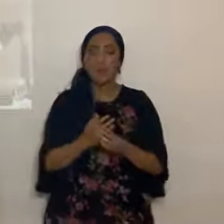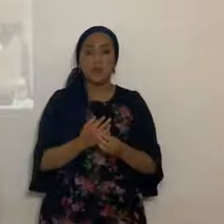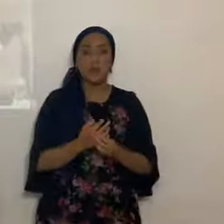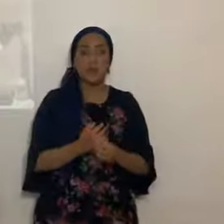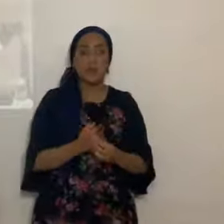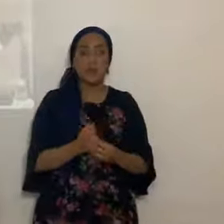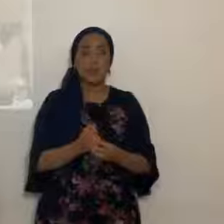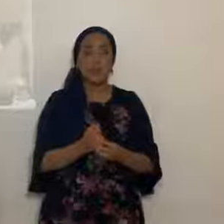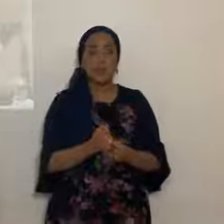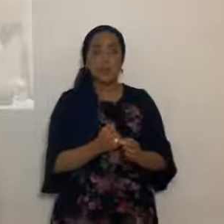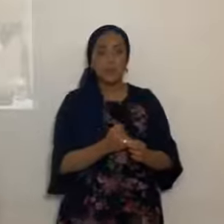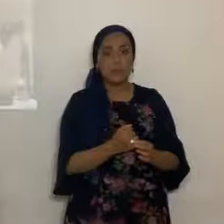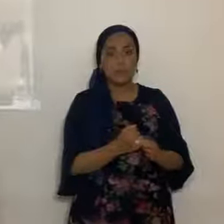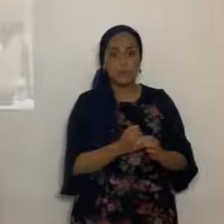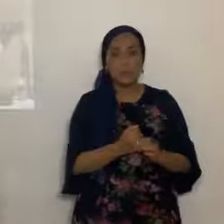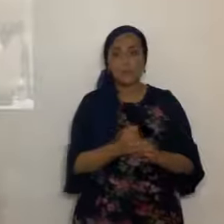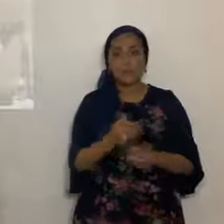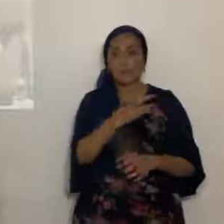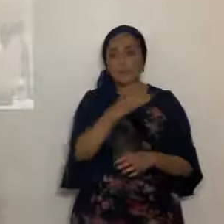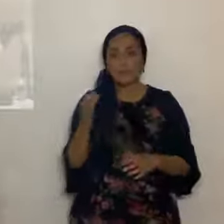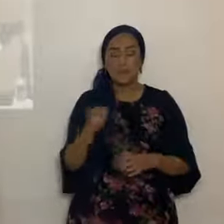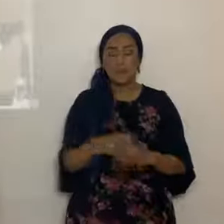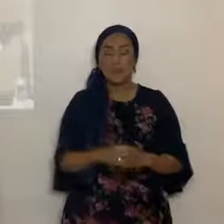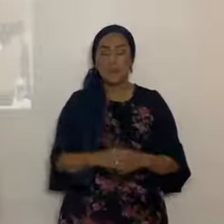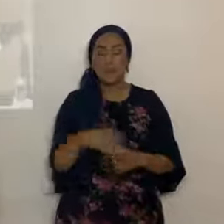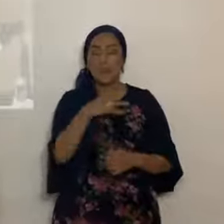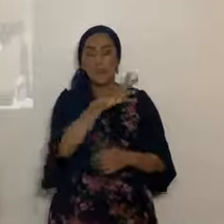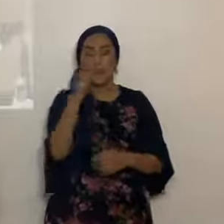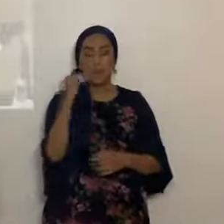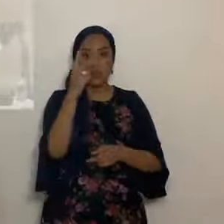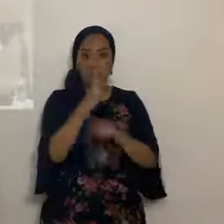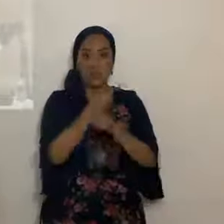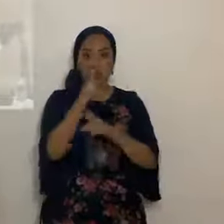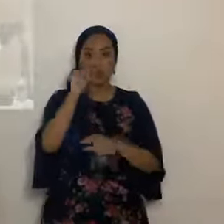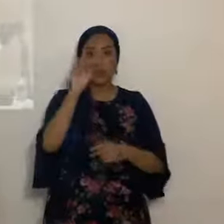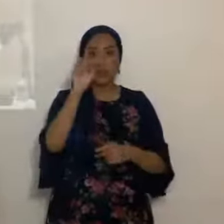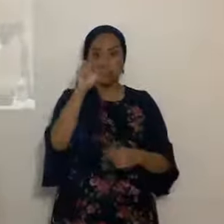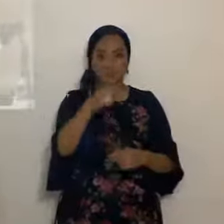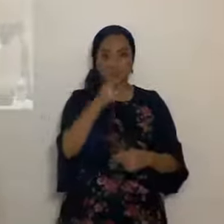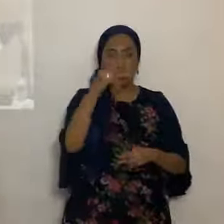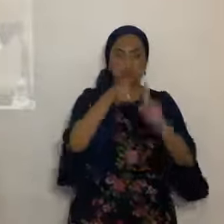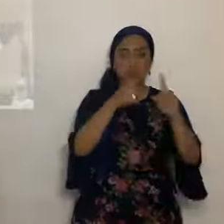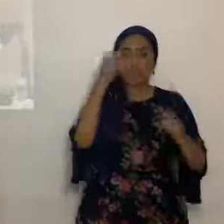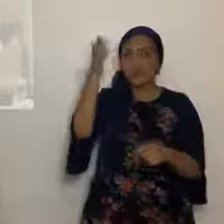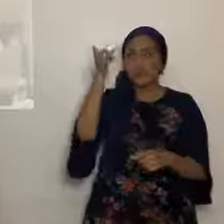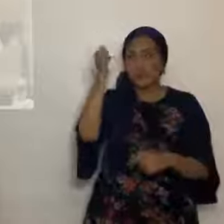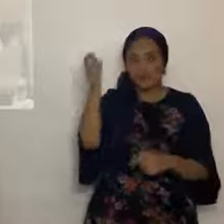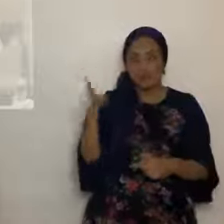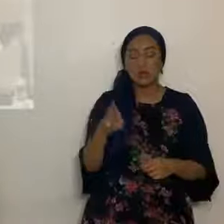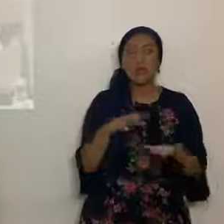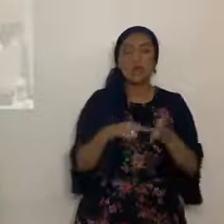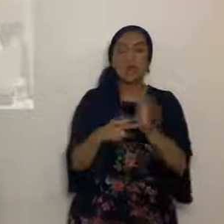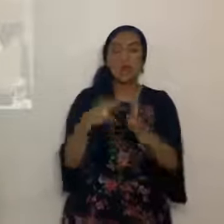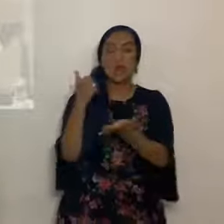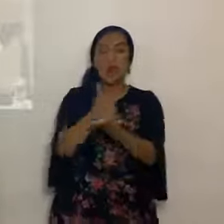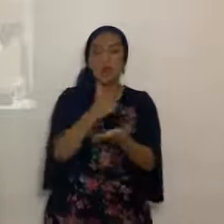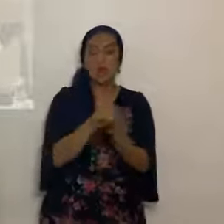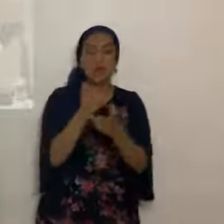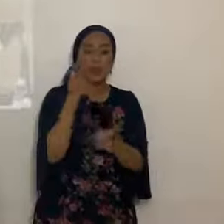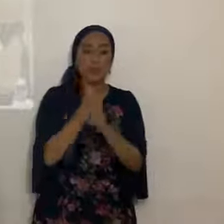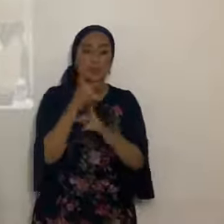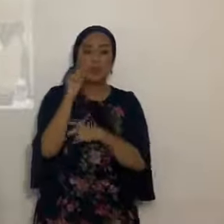unos las cargas de los otros, y cumplir así la Torá de Yahshua, es decir, ayudarnos a cumplir